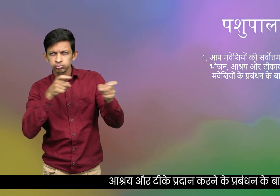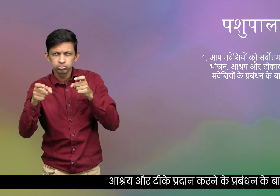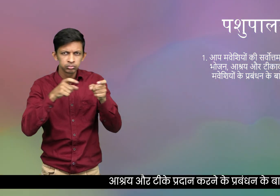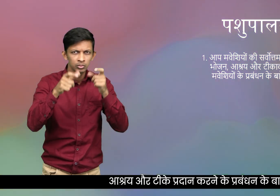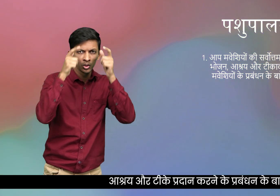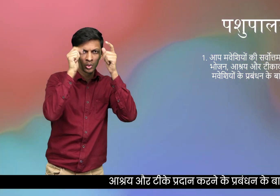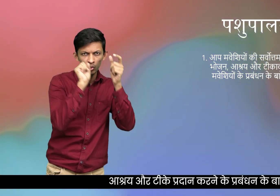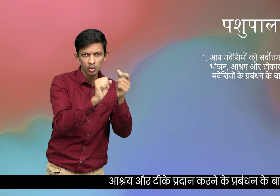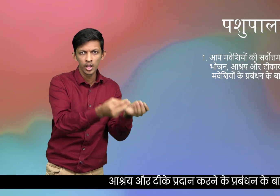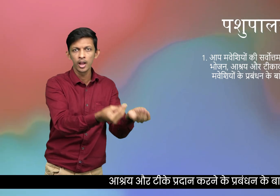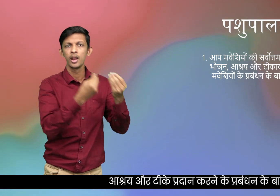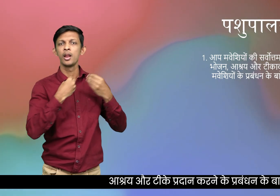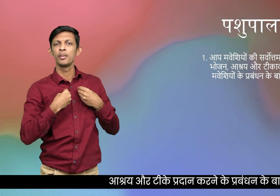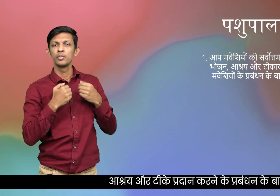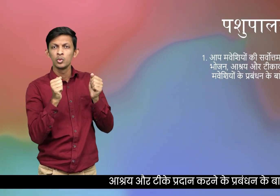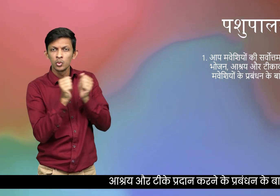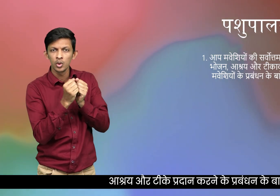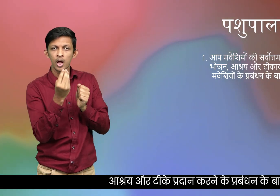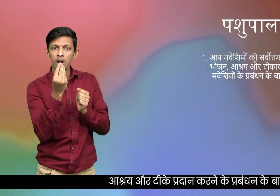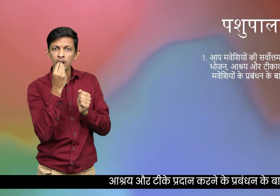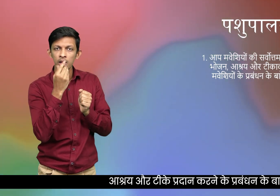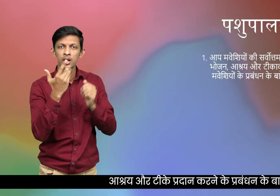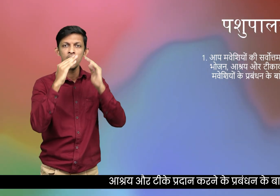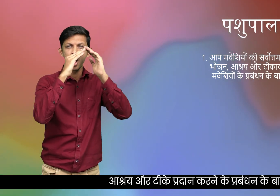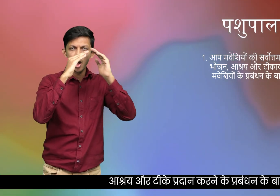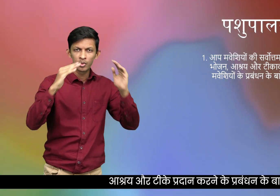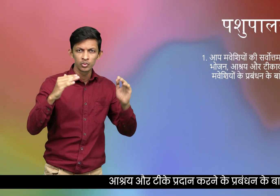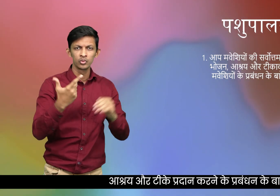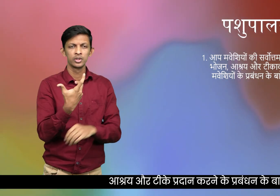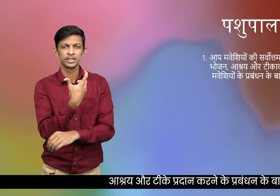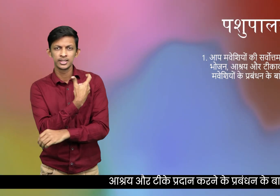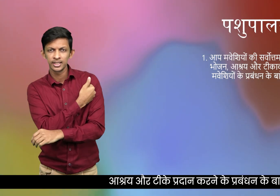और टीके प्रदान करने के प्रबंध के बारे में सीखेंगे।